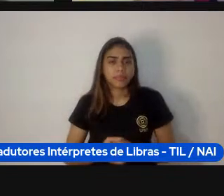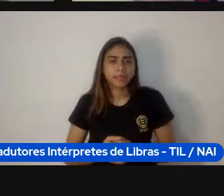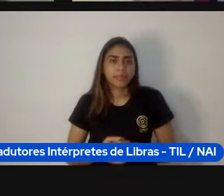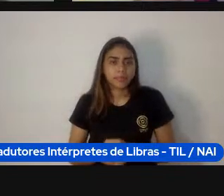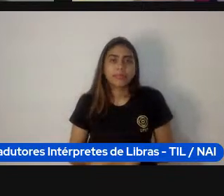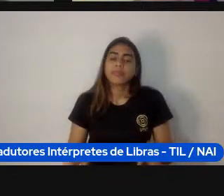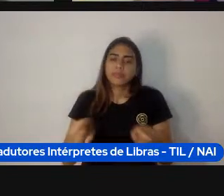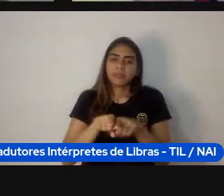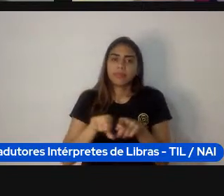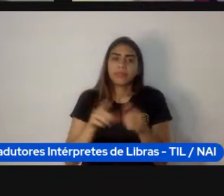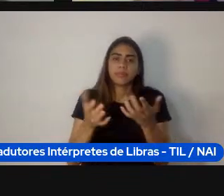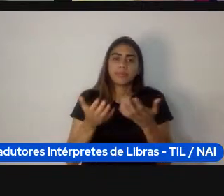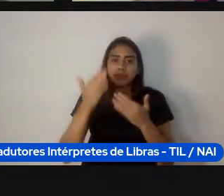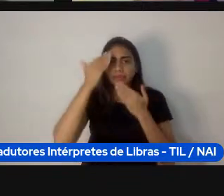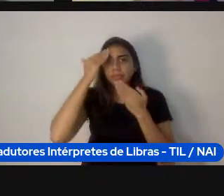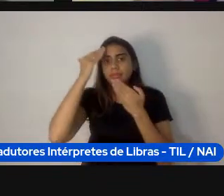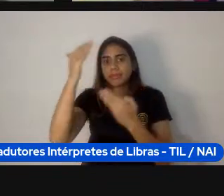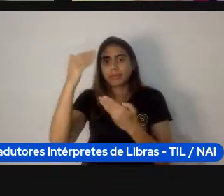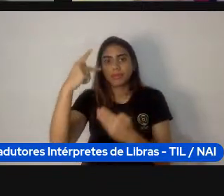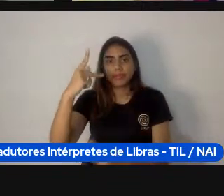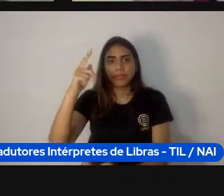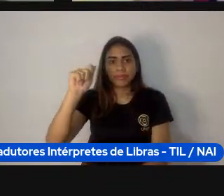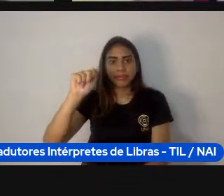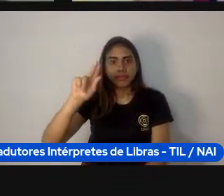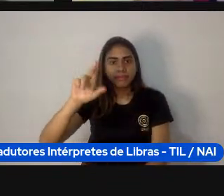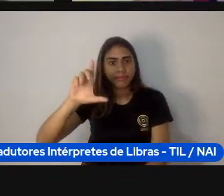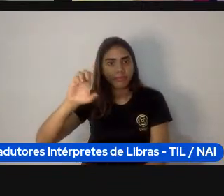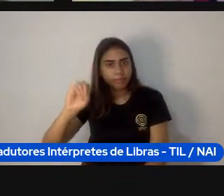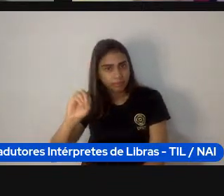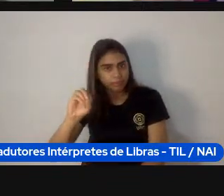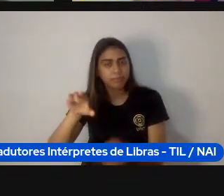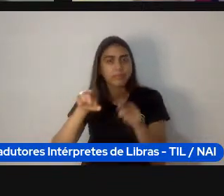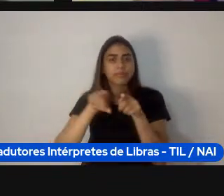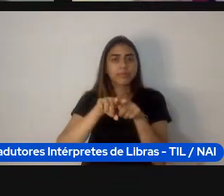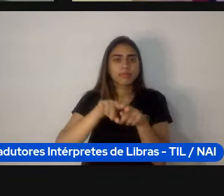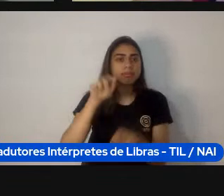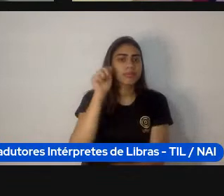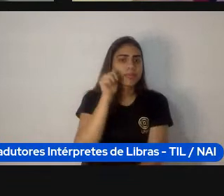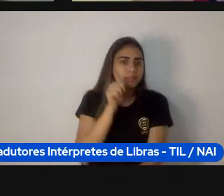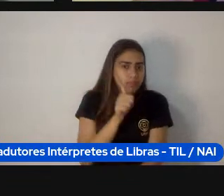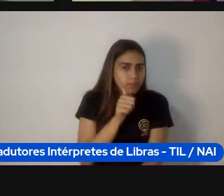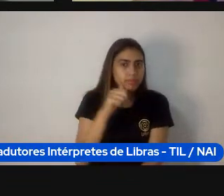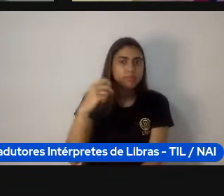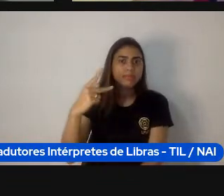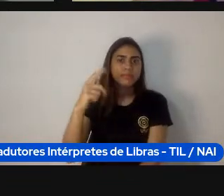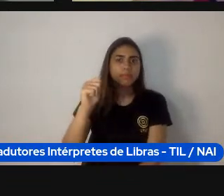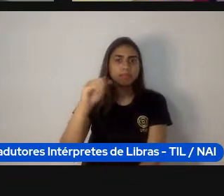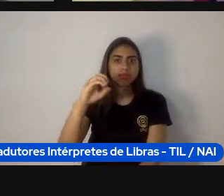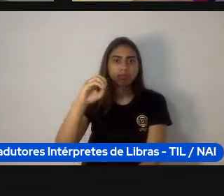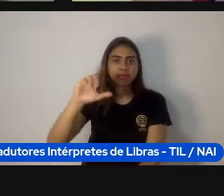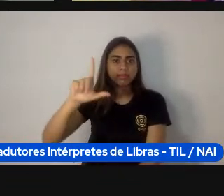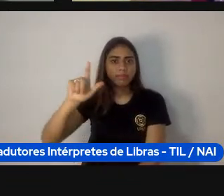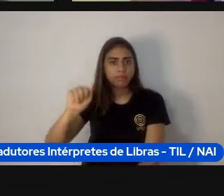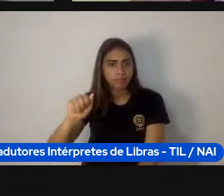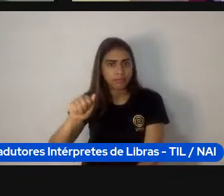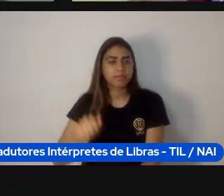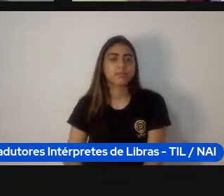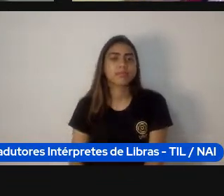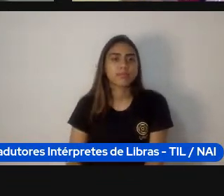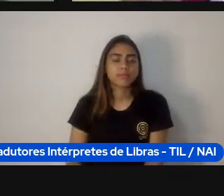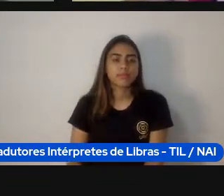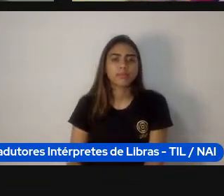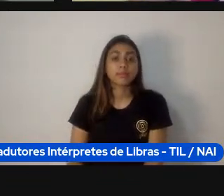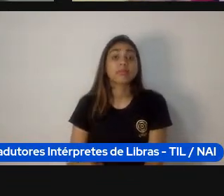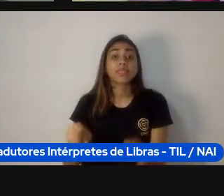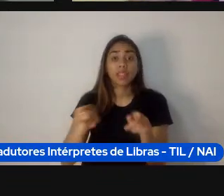esse processo. Muito obrigado mesmo. Também quero lembrar, né, que o evento tem certificado, por